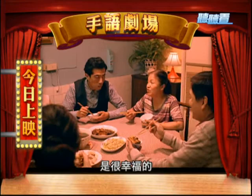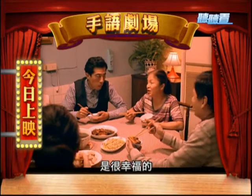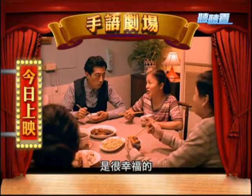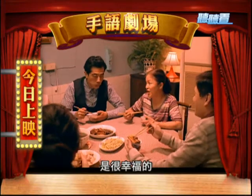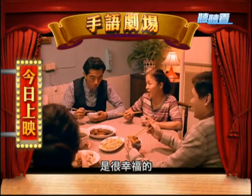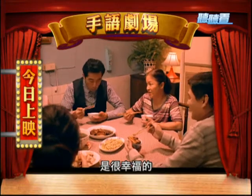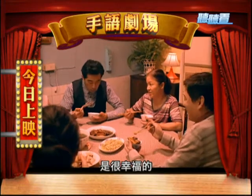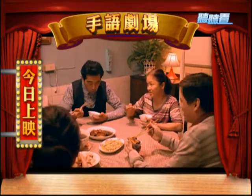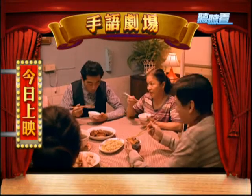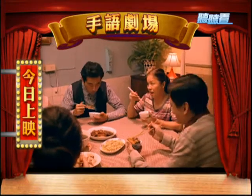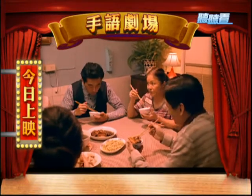呢。